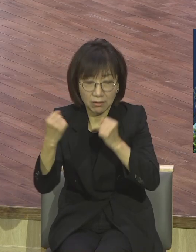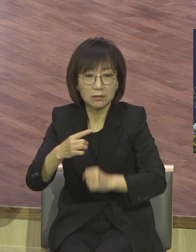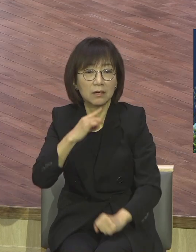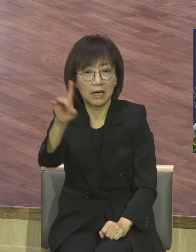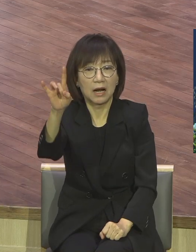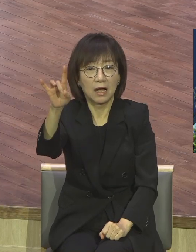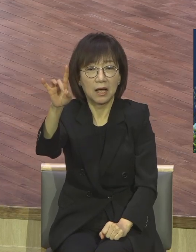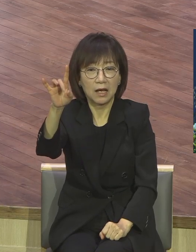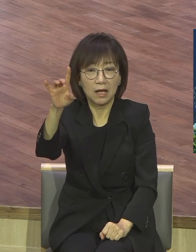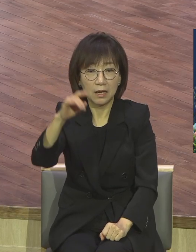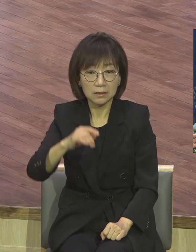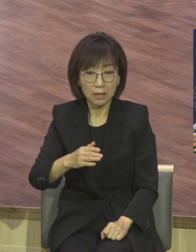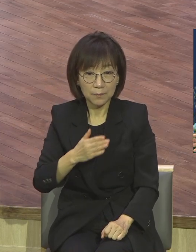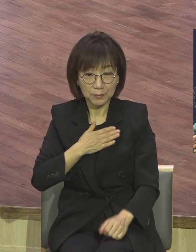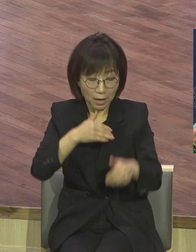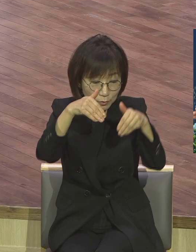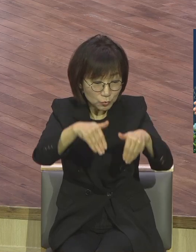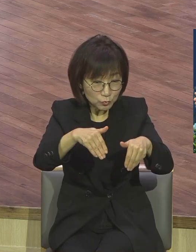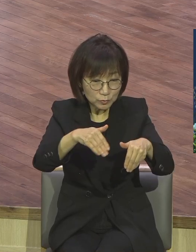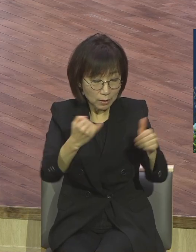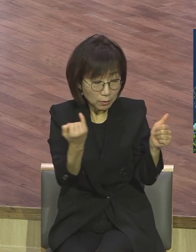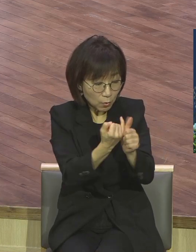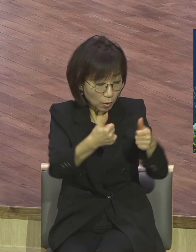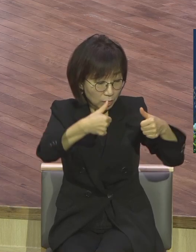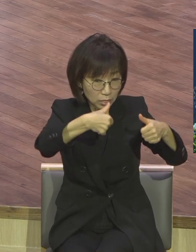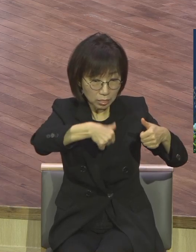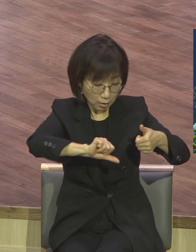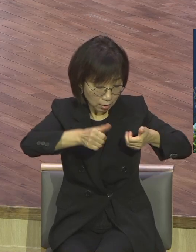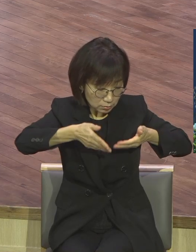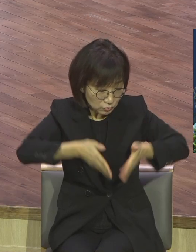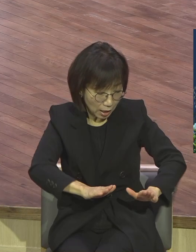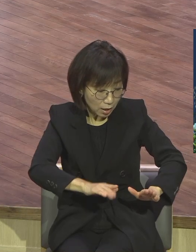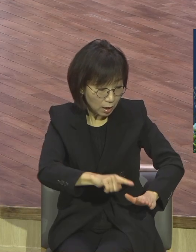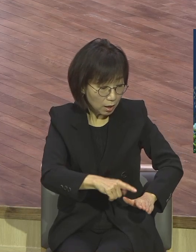종은요, 자식을 낳아도 자기가 아니에요. 그것도 종이요, 주인 거요.